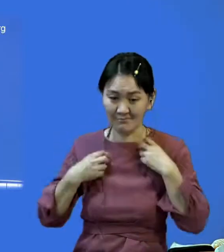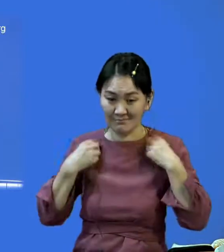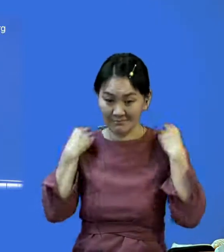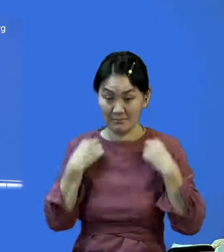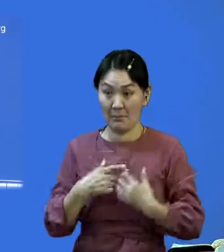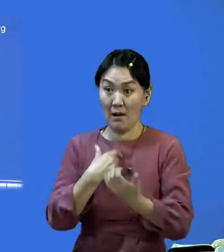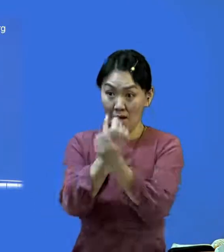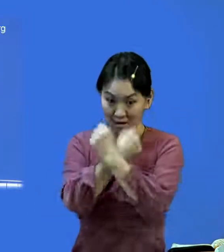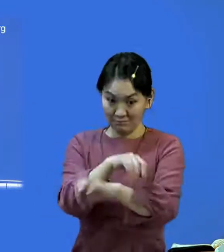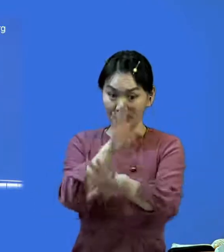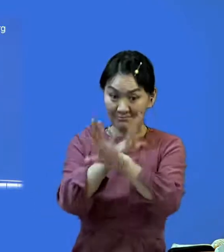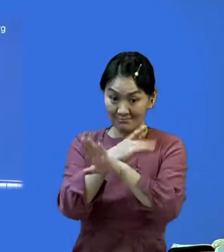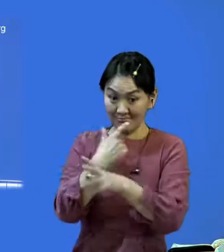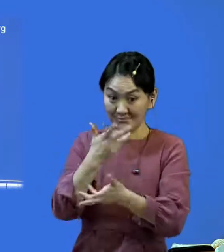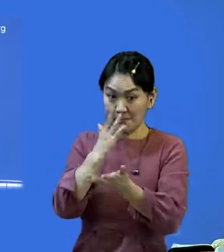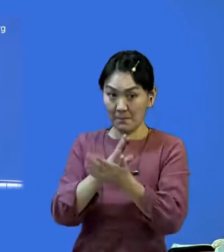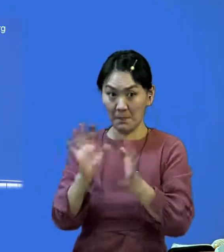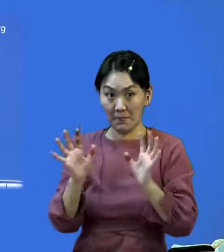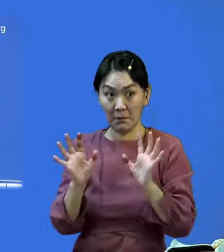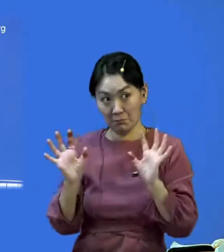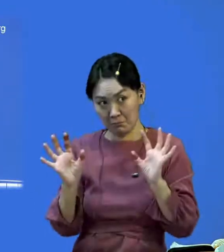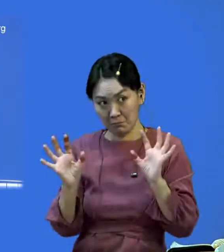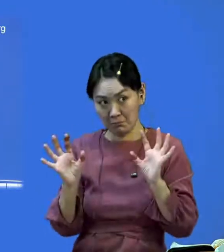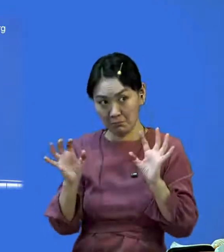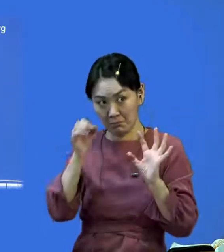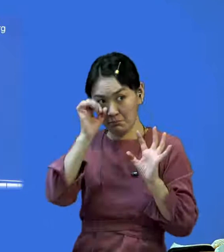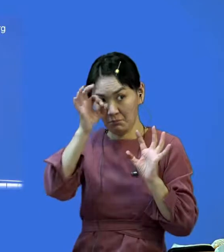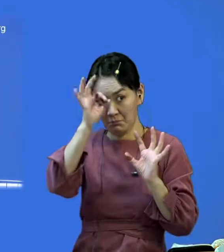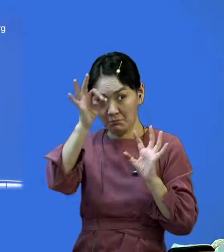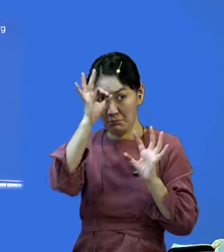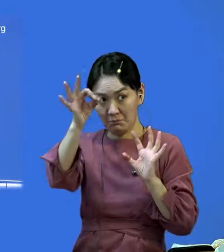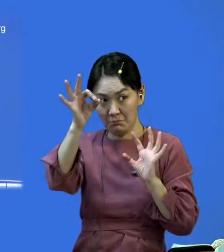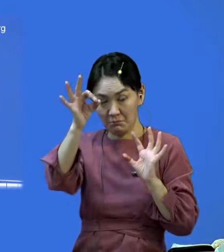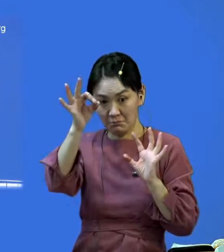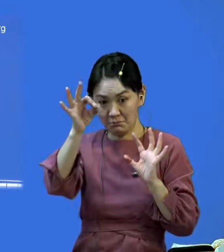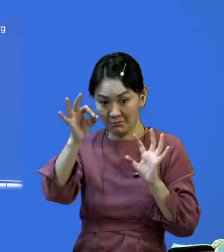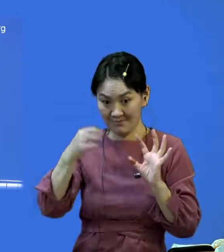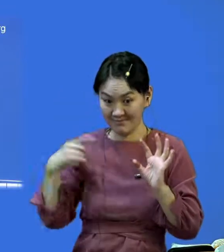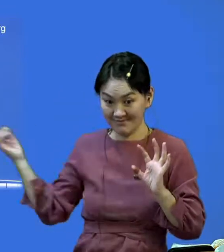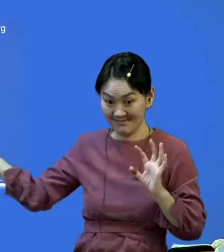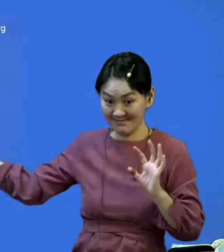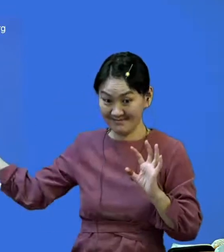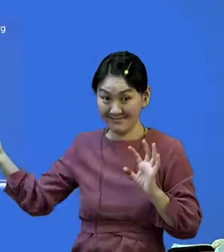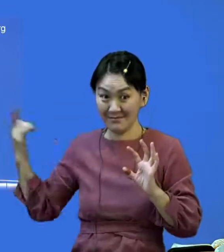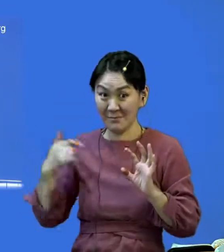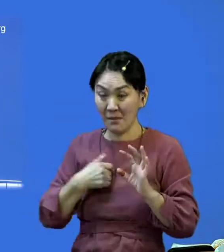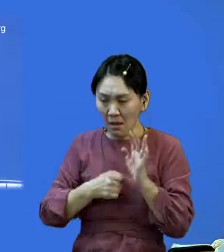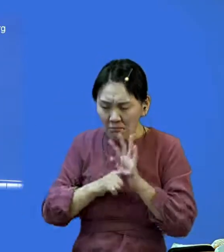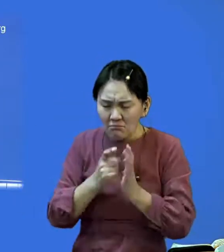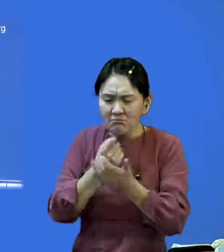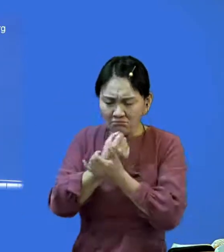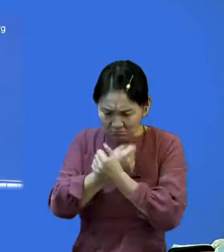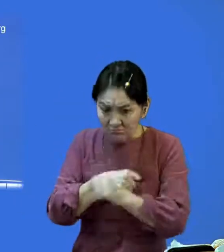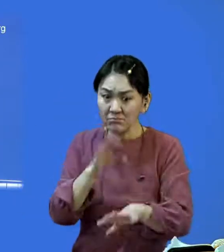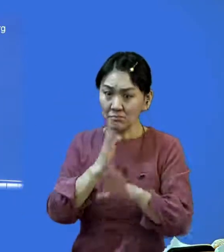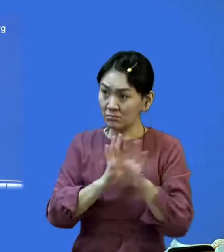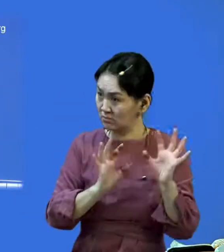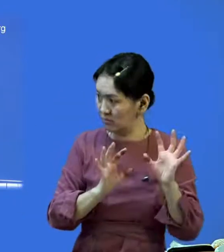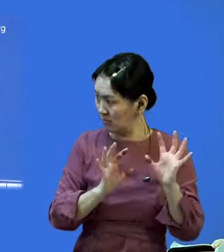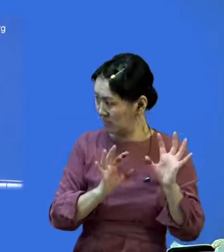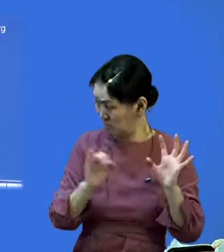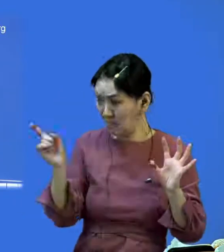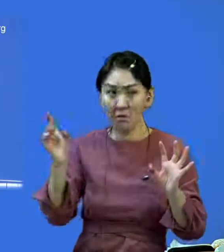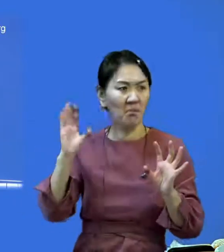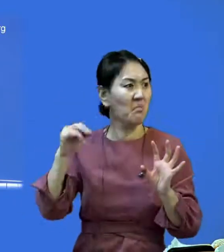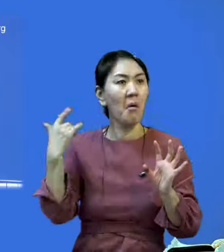аврагдлаа гэвэл хүмүүс гайх, мэл гайхаал. Би намайг аврагдахад хүртэл яаж өөрийгөө бөхсөрөх гарган аврагдлаа